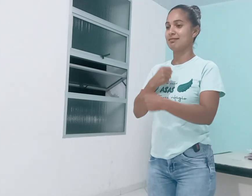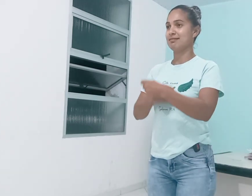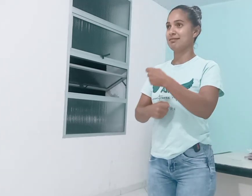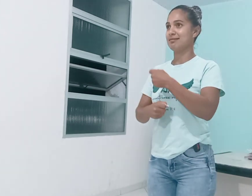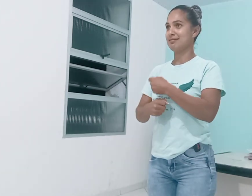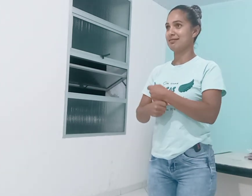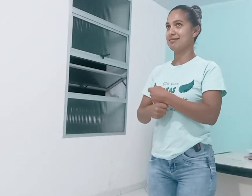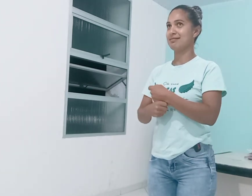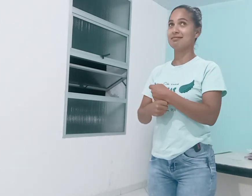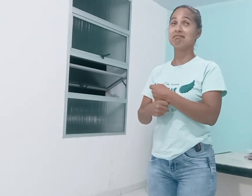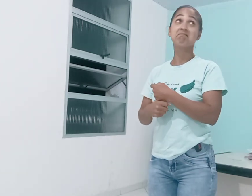Do ano.